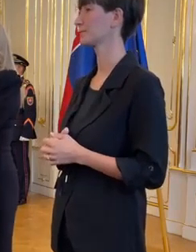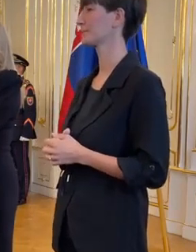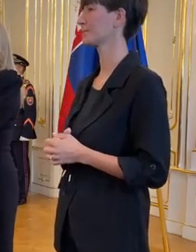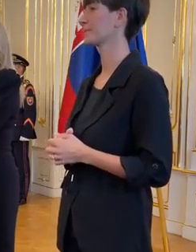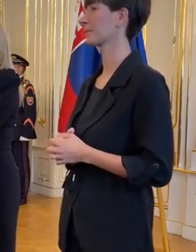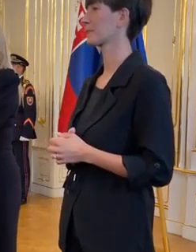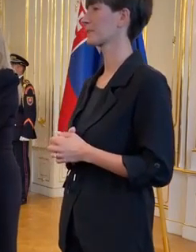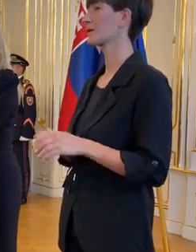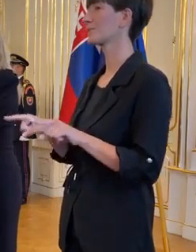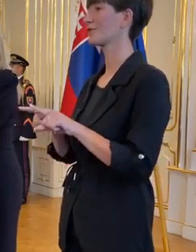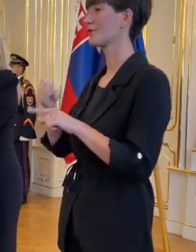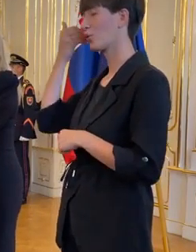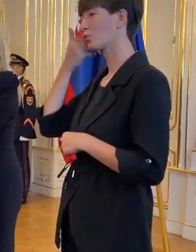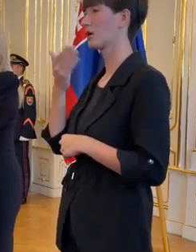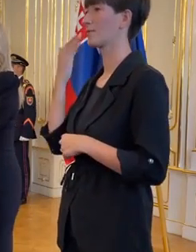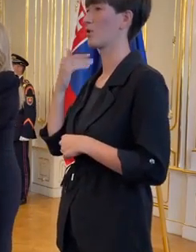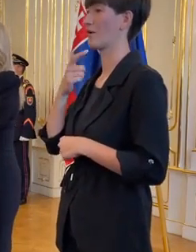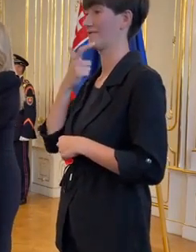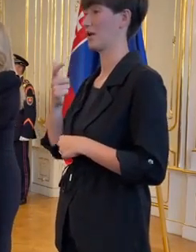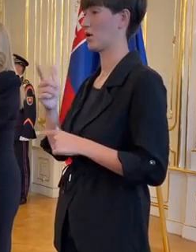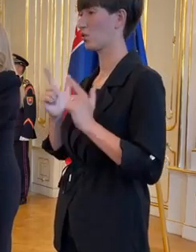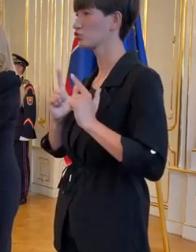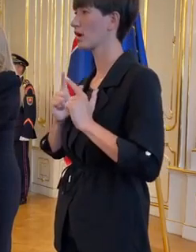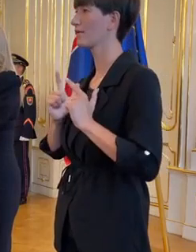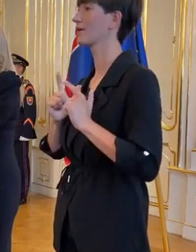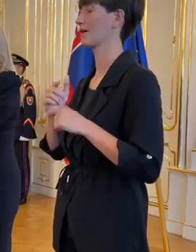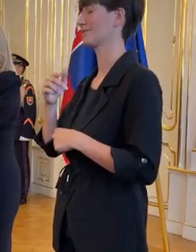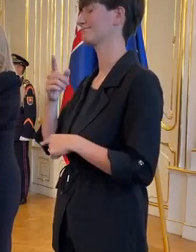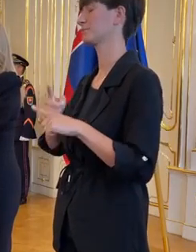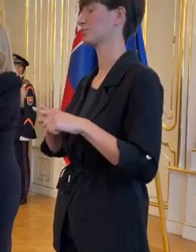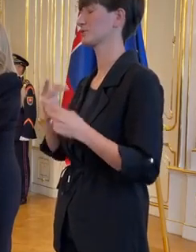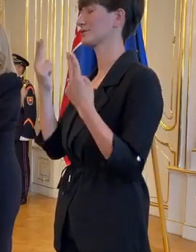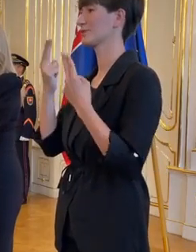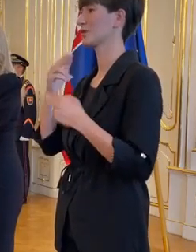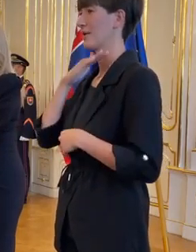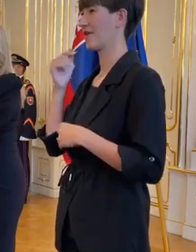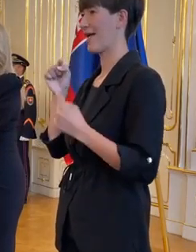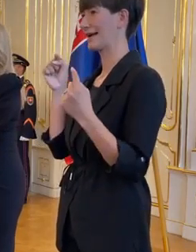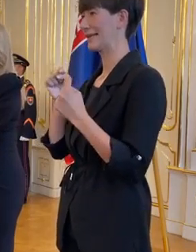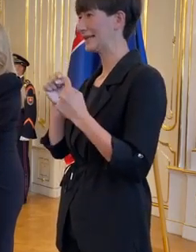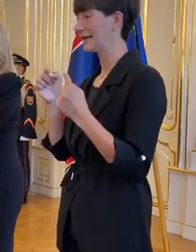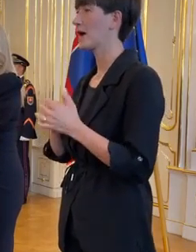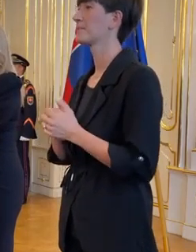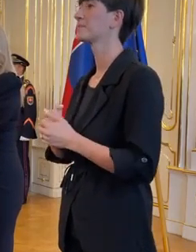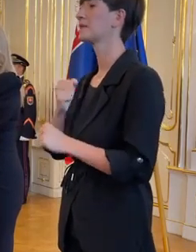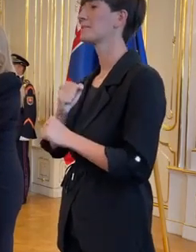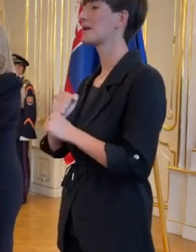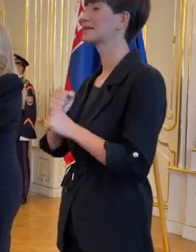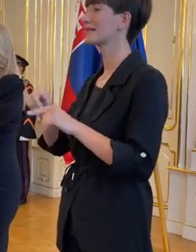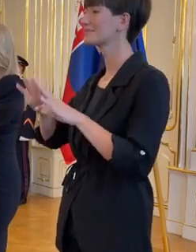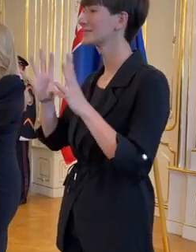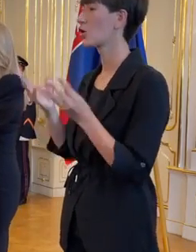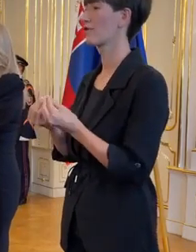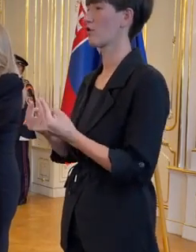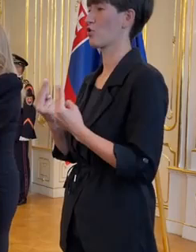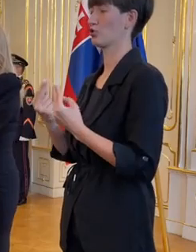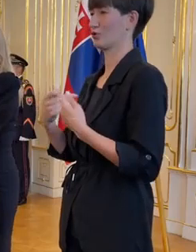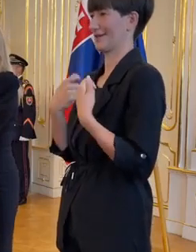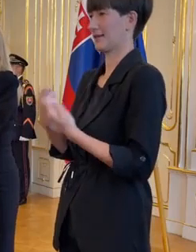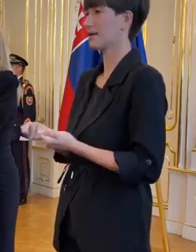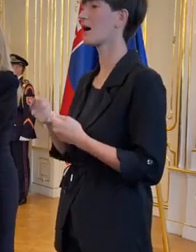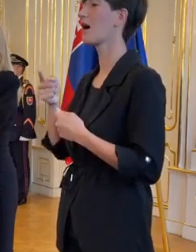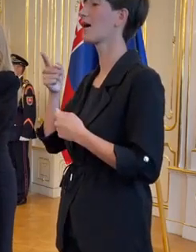vami očakávania a boli ste preto aj častým terčom kritiky. Vaša práca sa nedá hodnotiť komplexne, keďže končíte v